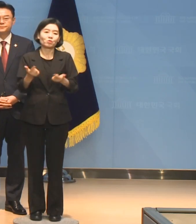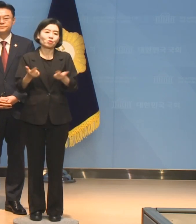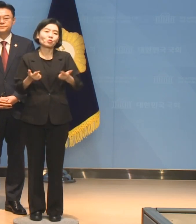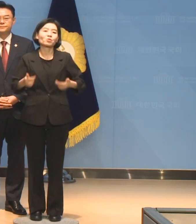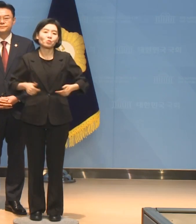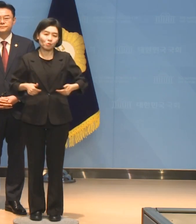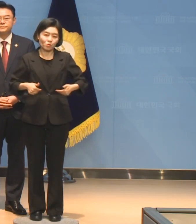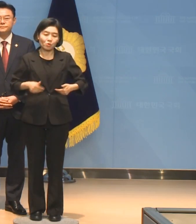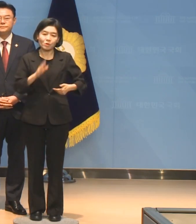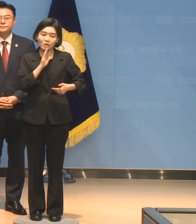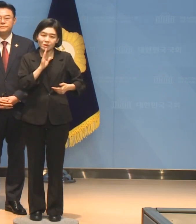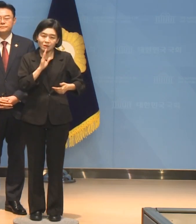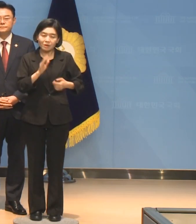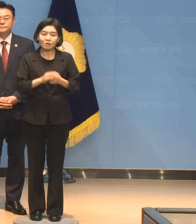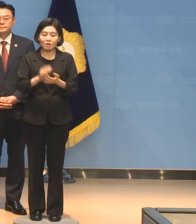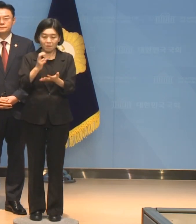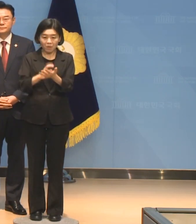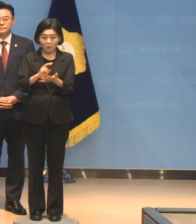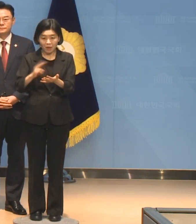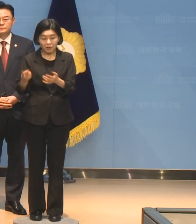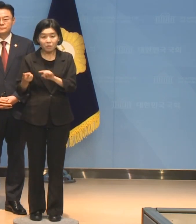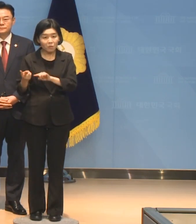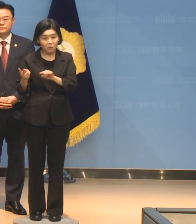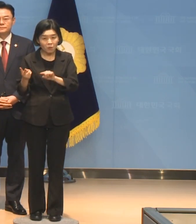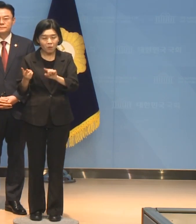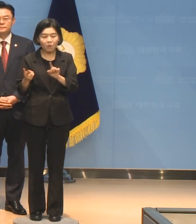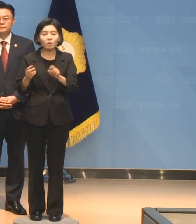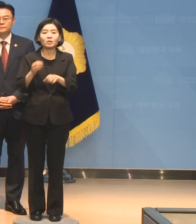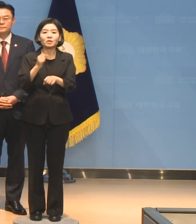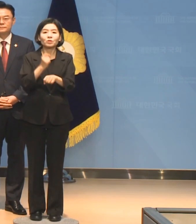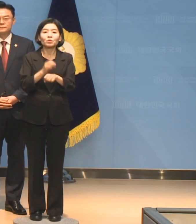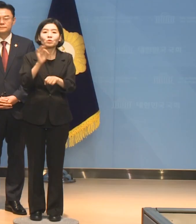이번 법 개정을 상한선을 15%로 두는 법